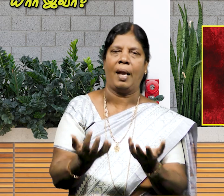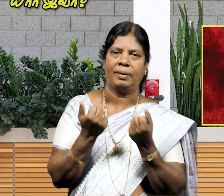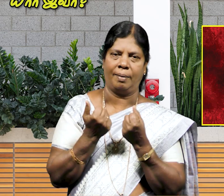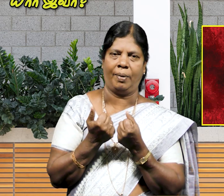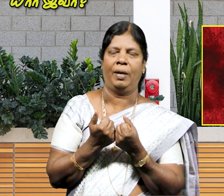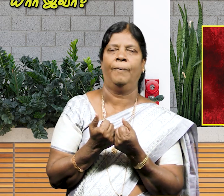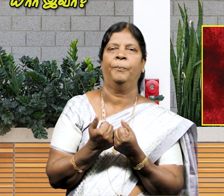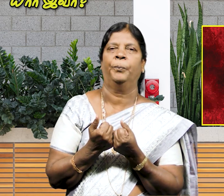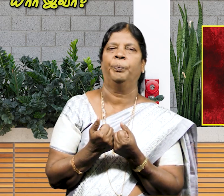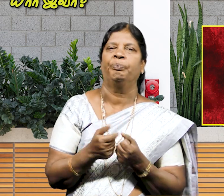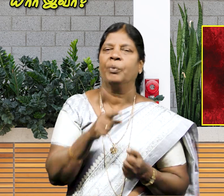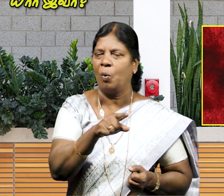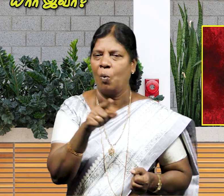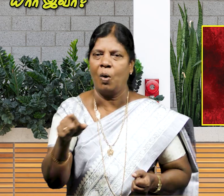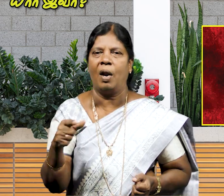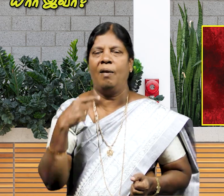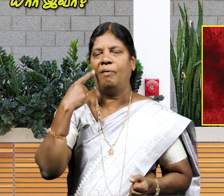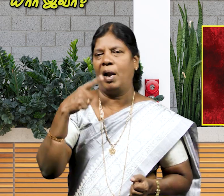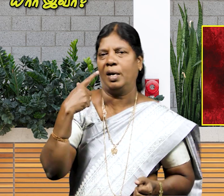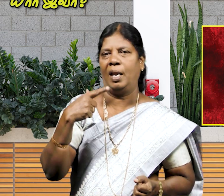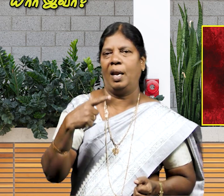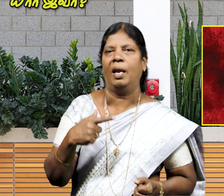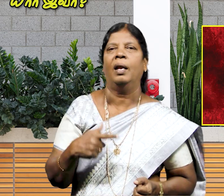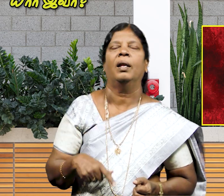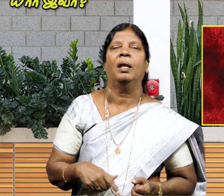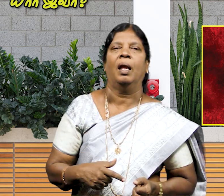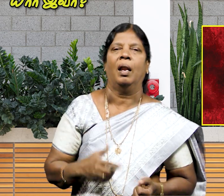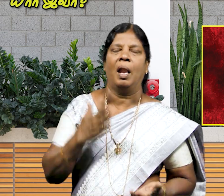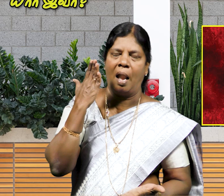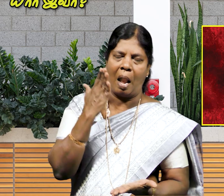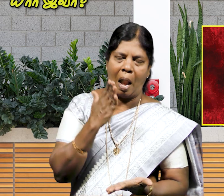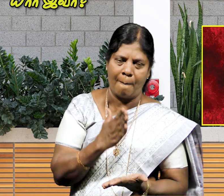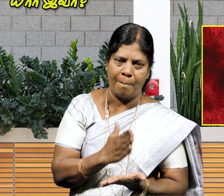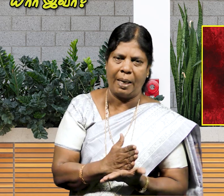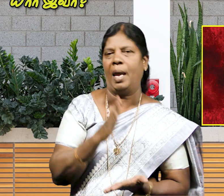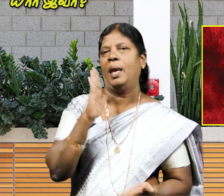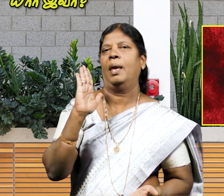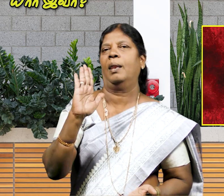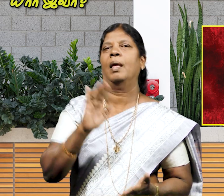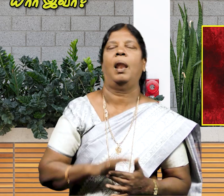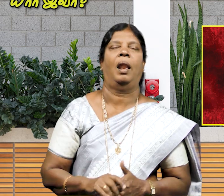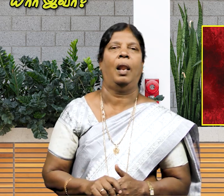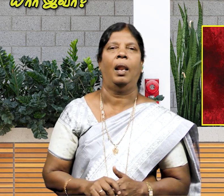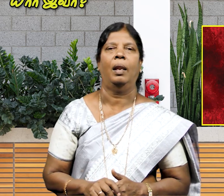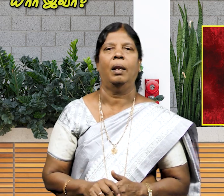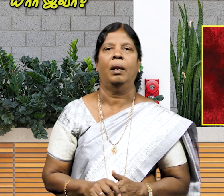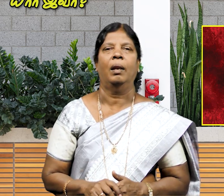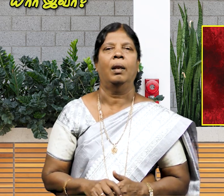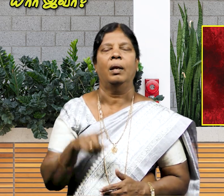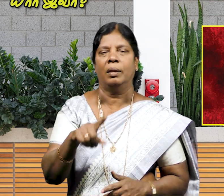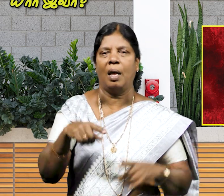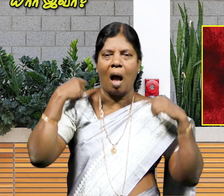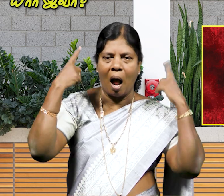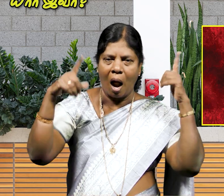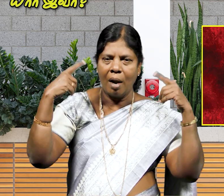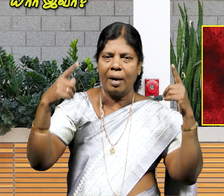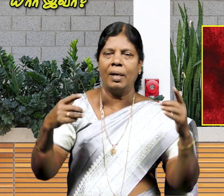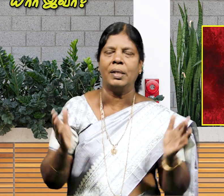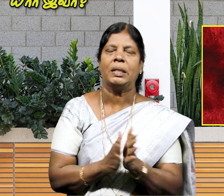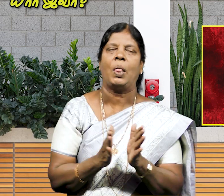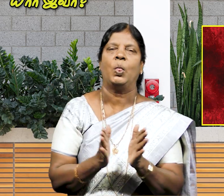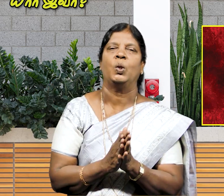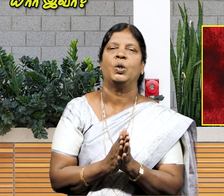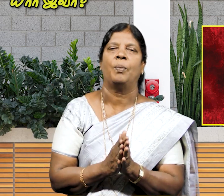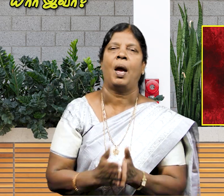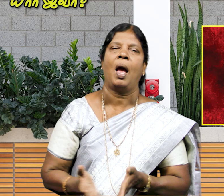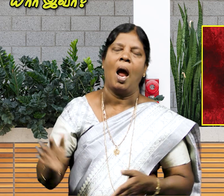முடிகிறதா? உண்மையாக நீங்கள் இதை அங்கீகரித்து உங்கள் மனதிலே இதை நீங்கள்